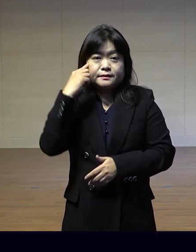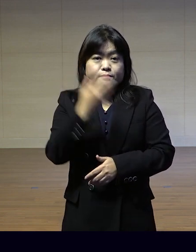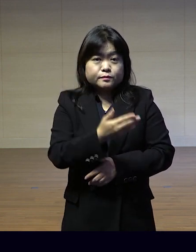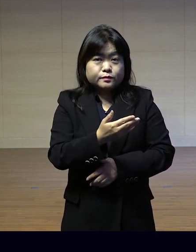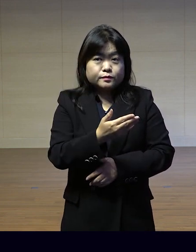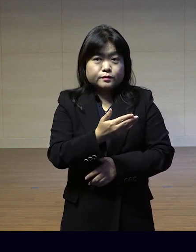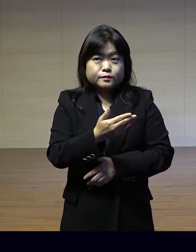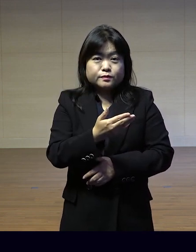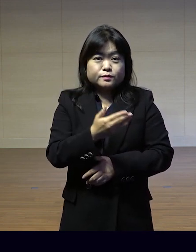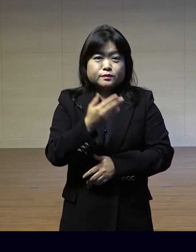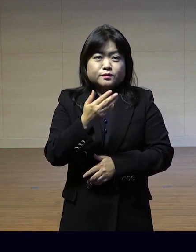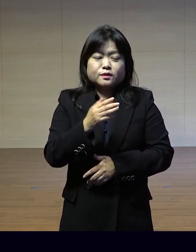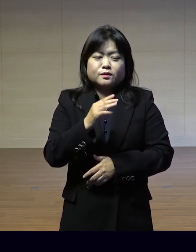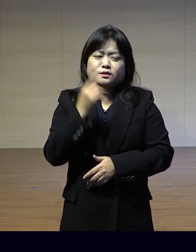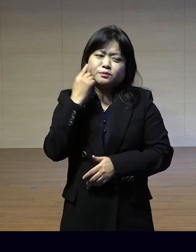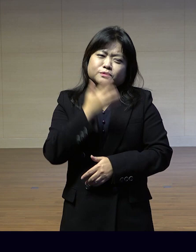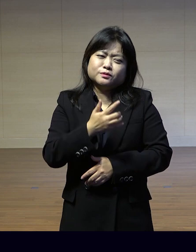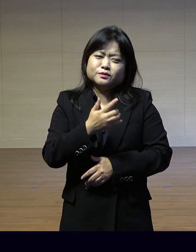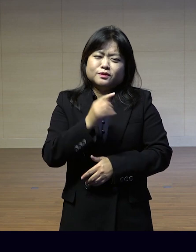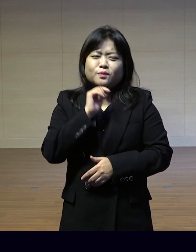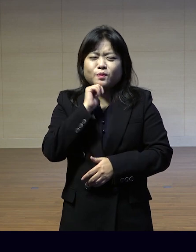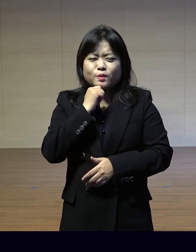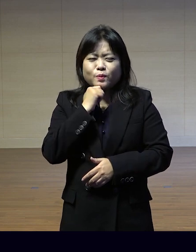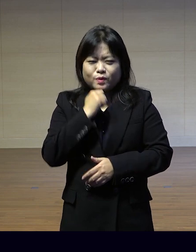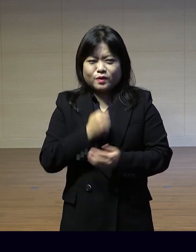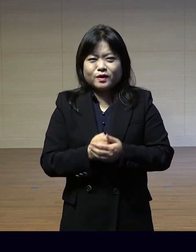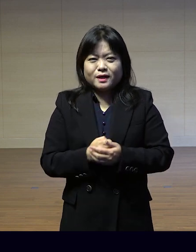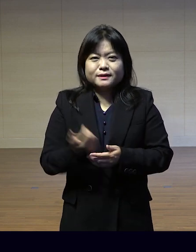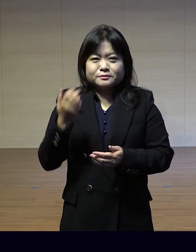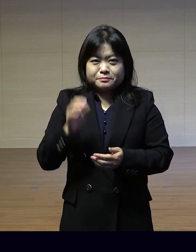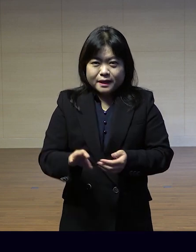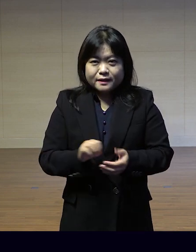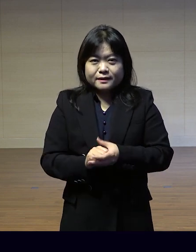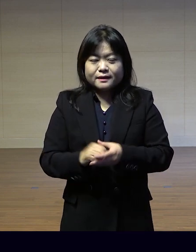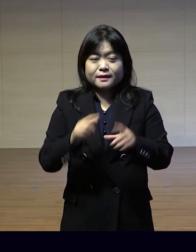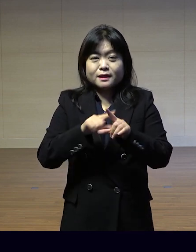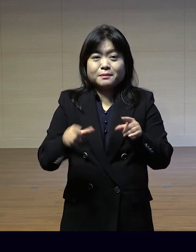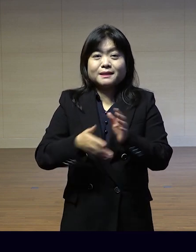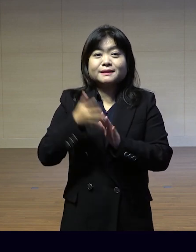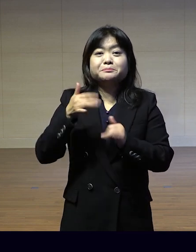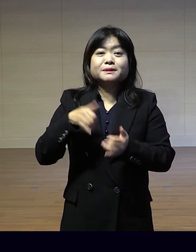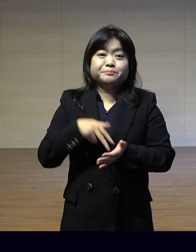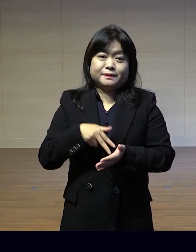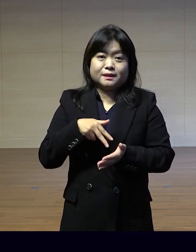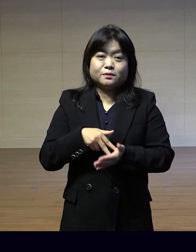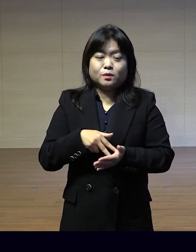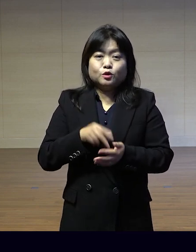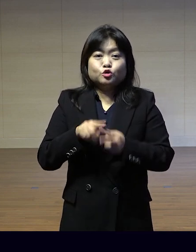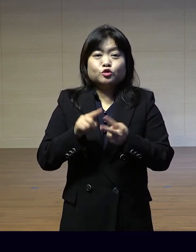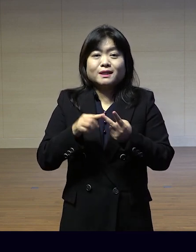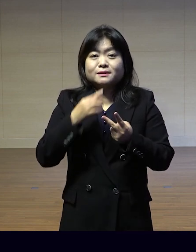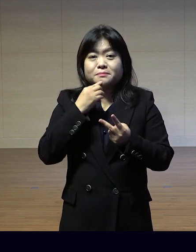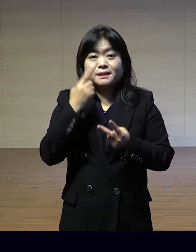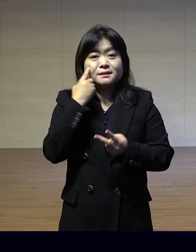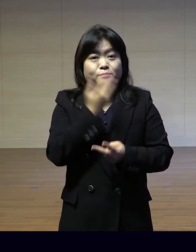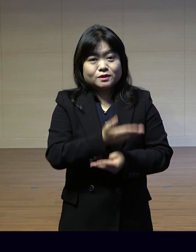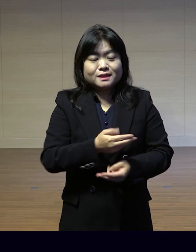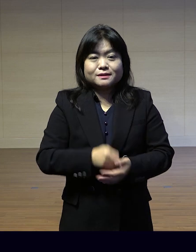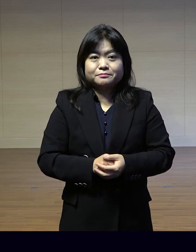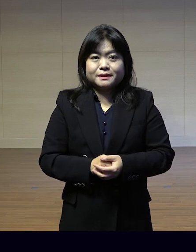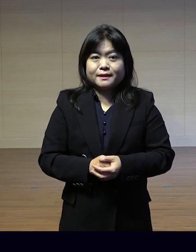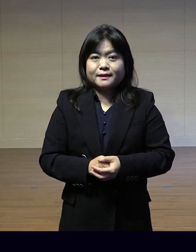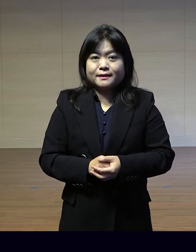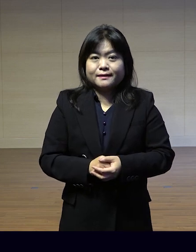그 엄두가 잘 나진 않지만은 그냥 일반 시민의 입장에서 두 가지만 질문 드리겠습니다.